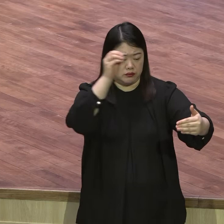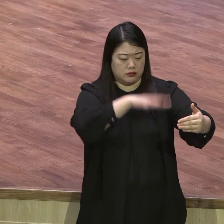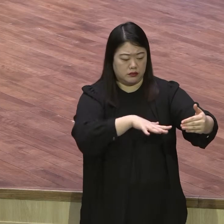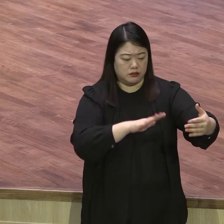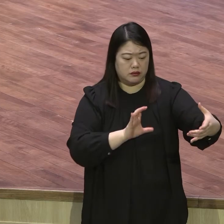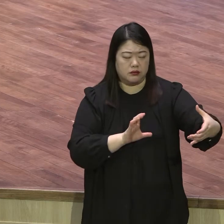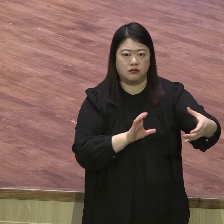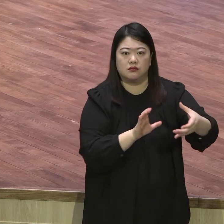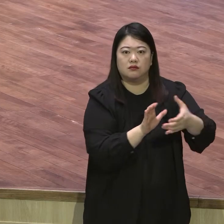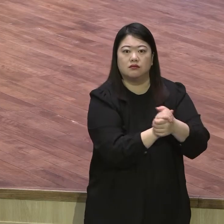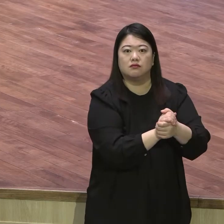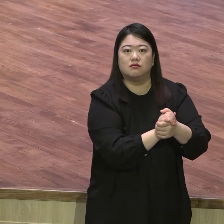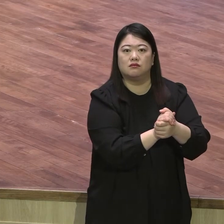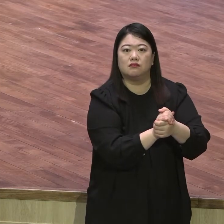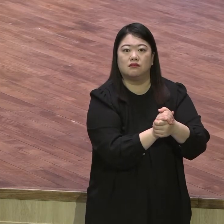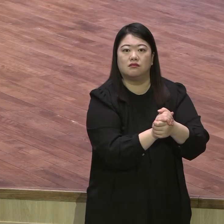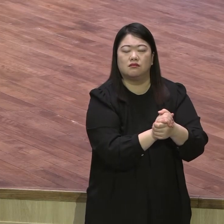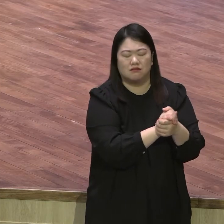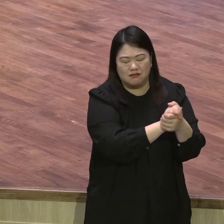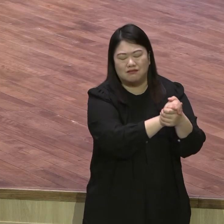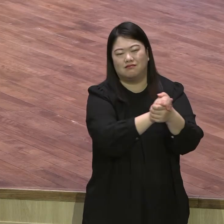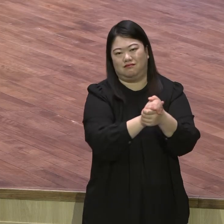서로를 화목하게 하는 것.